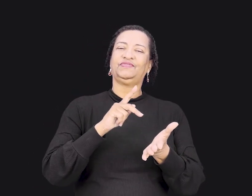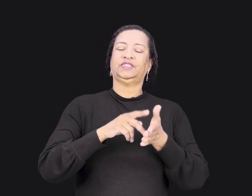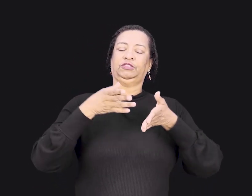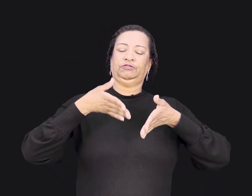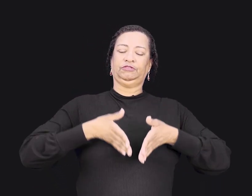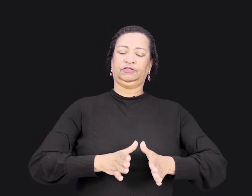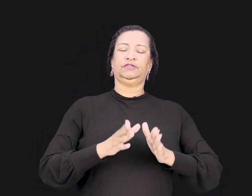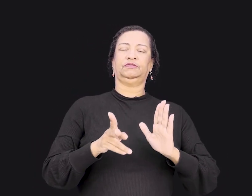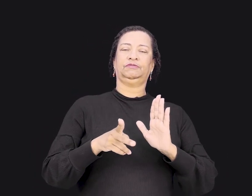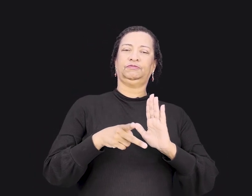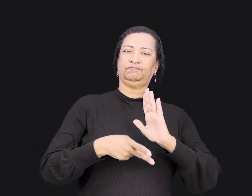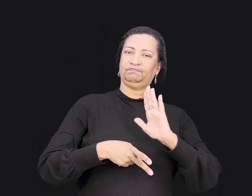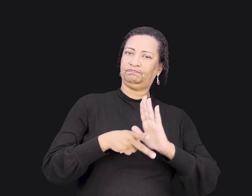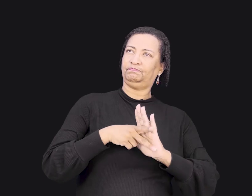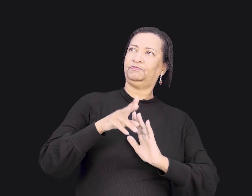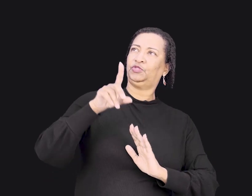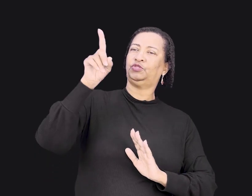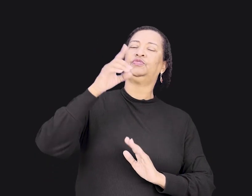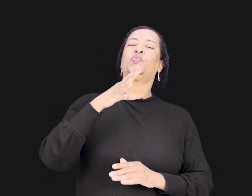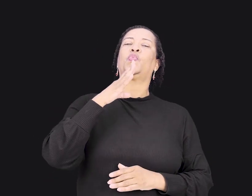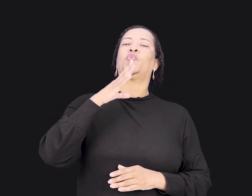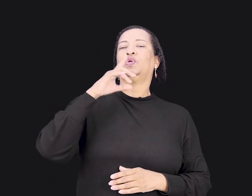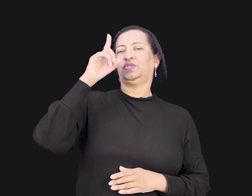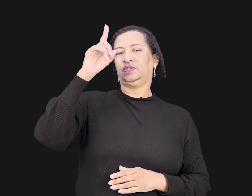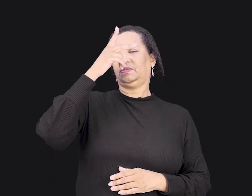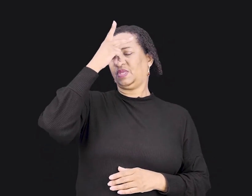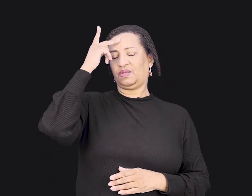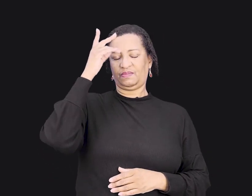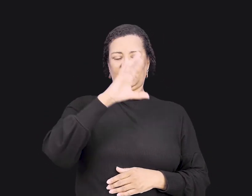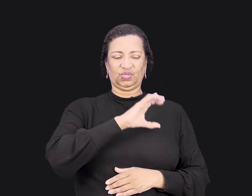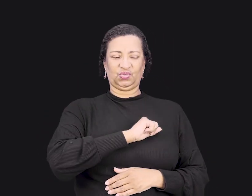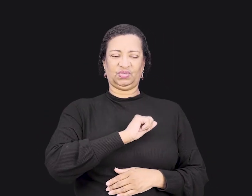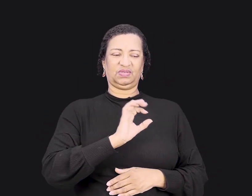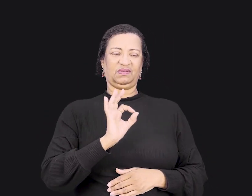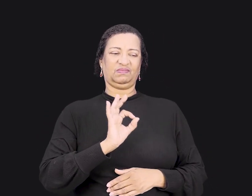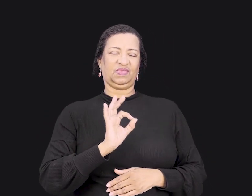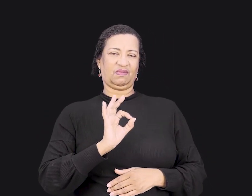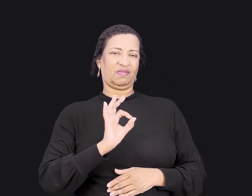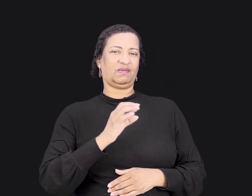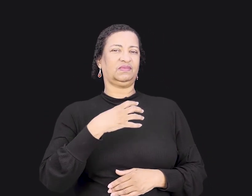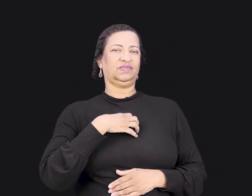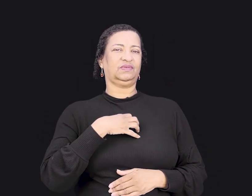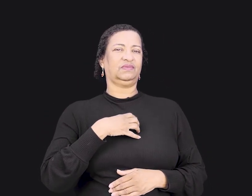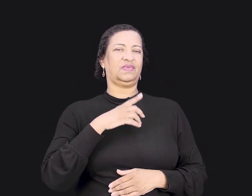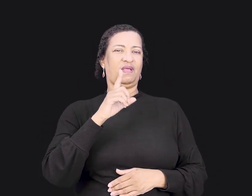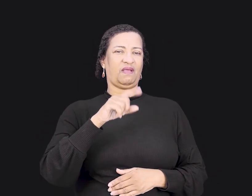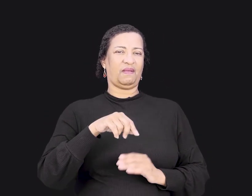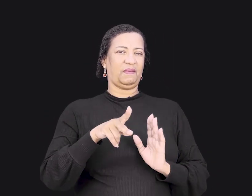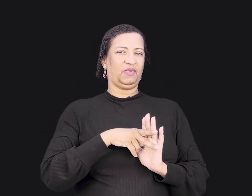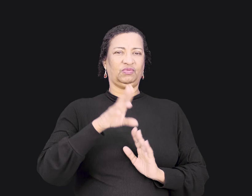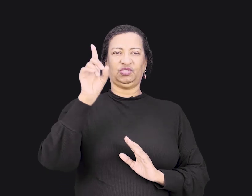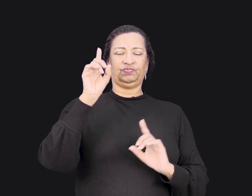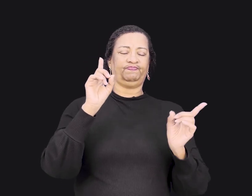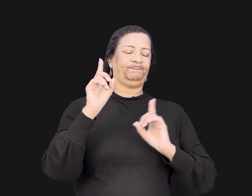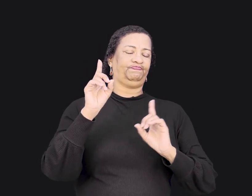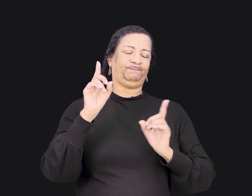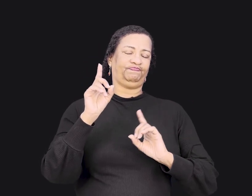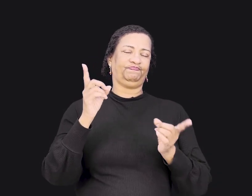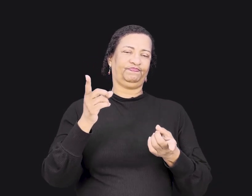de Deus e conhecem a Deus. E aqueles que não amam desta maneira não são de Deus. Isso torna o